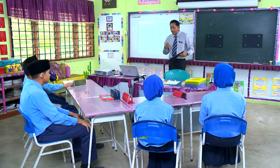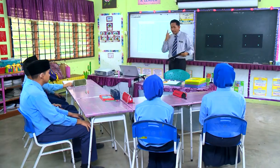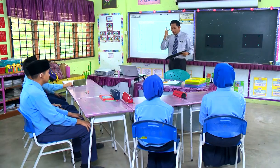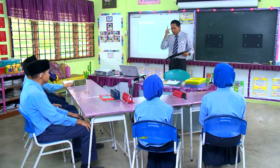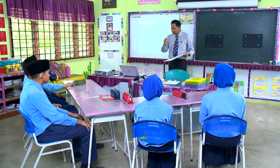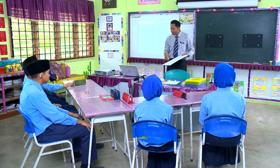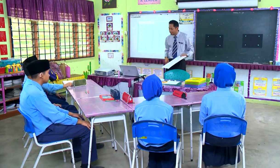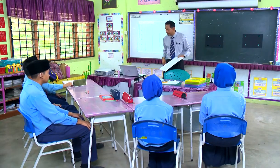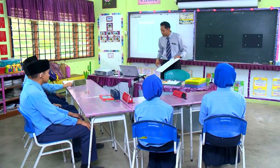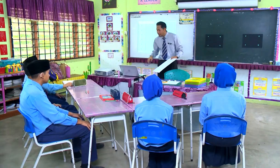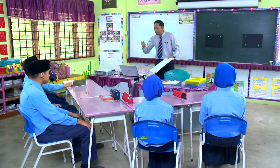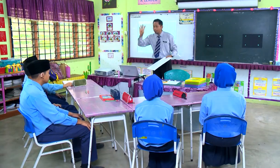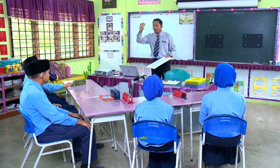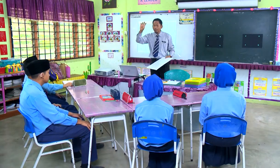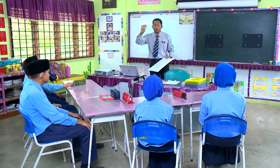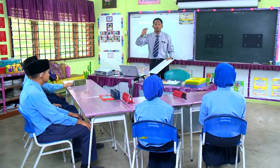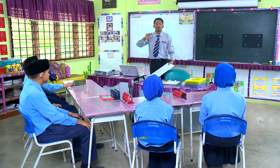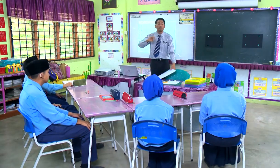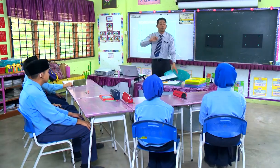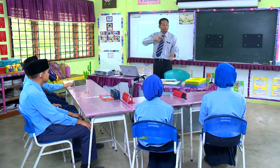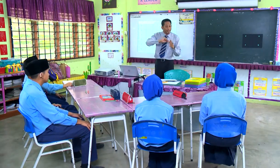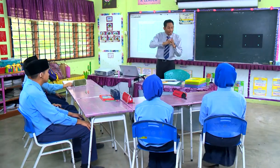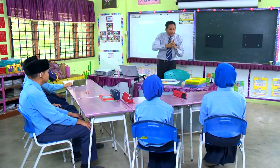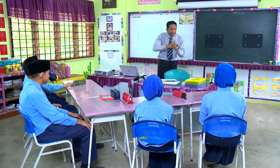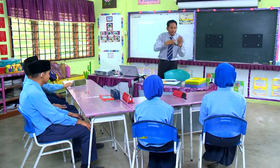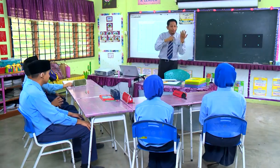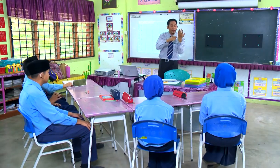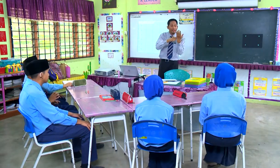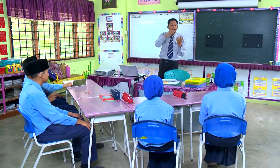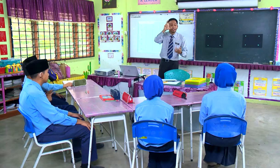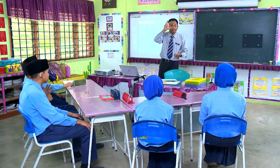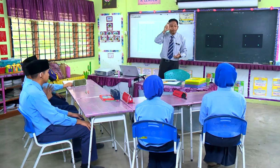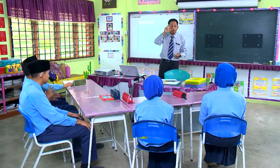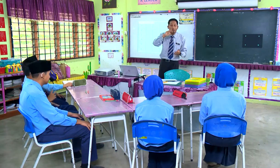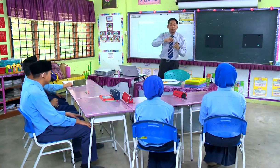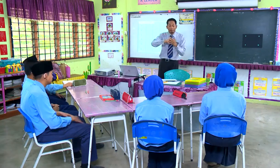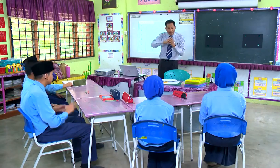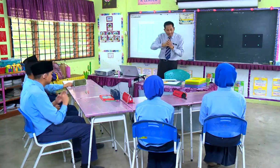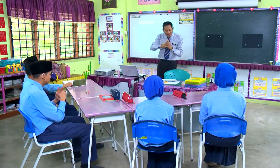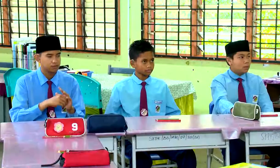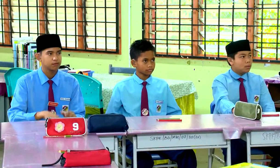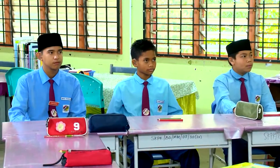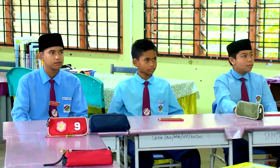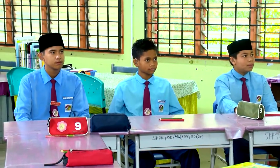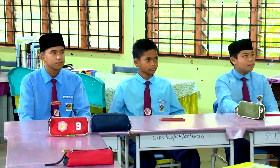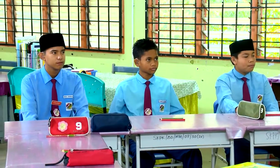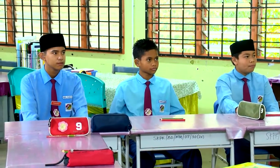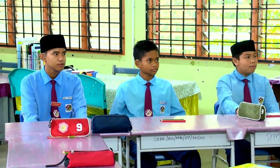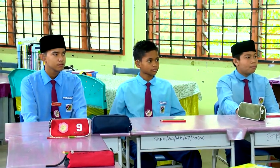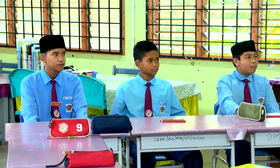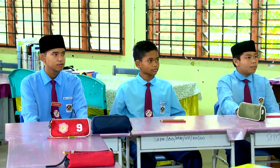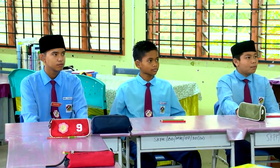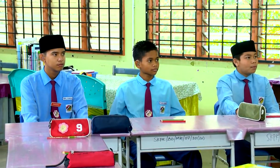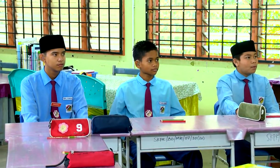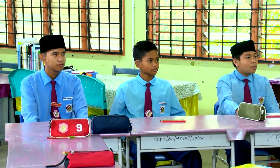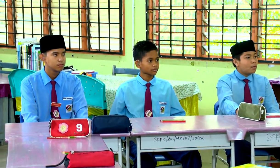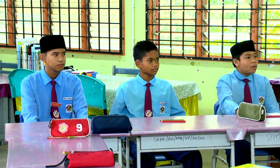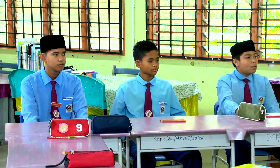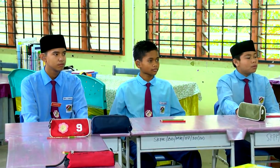Okey, tengok. 40 minit tambah 30 minit. Okey, tengok ah.